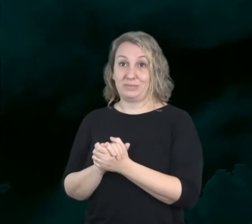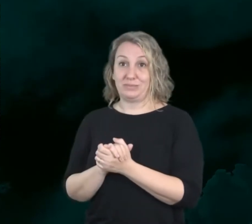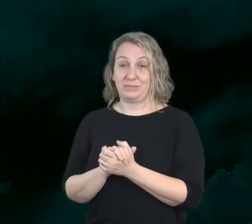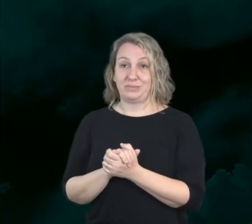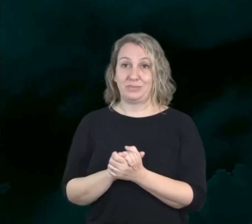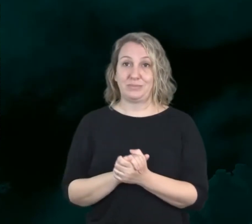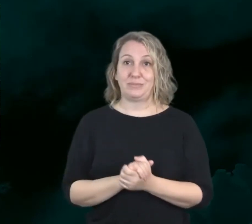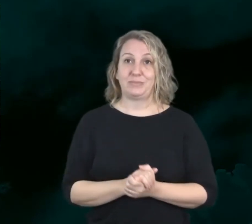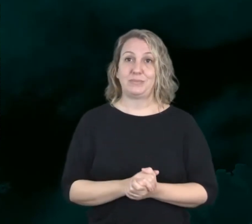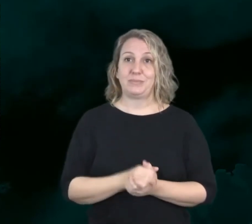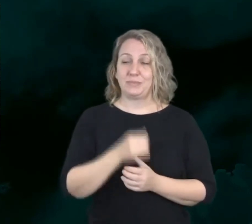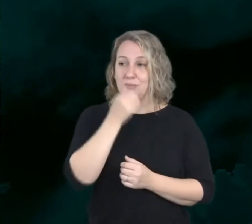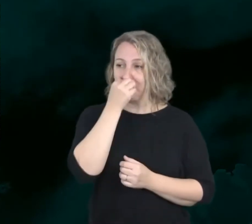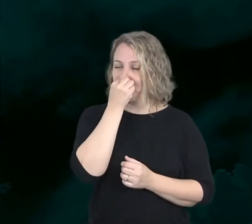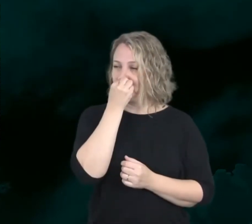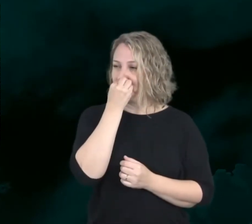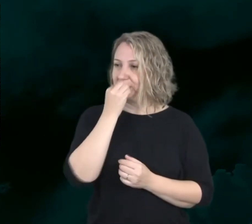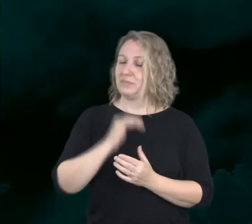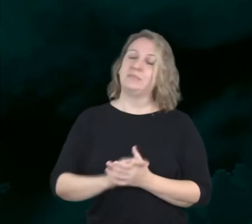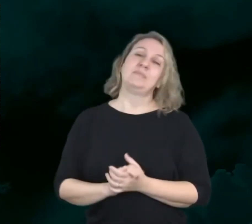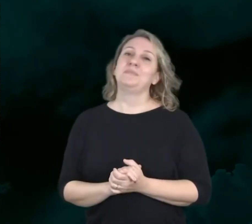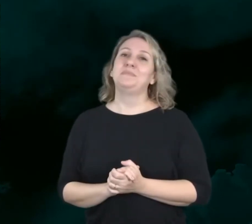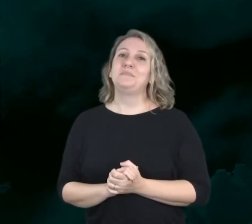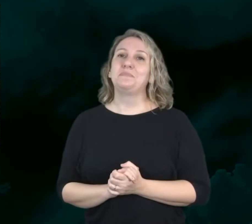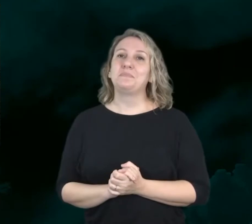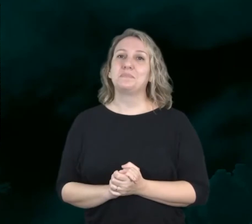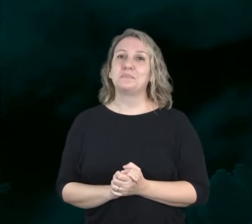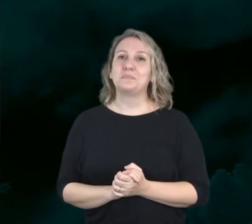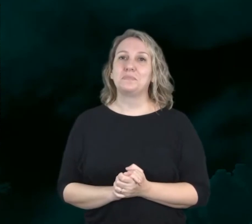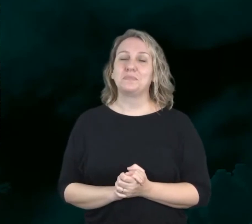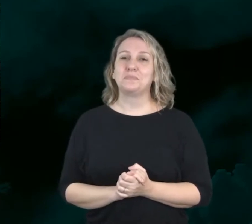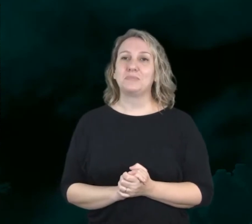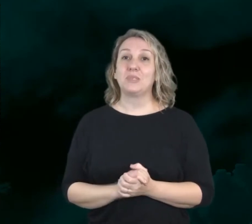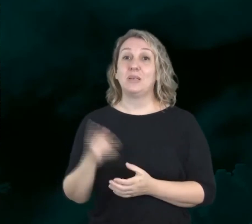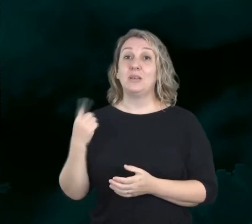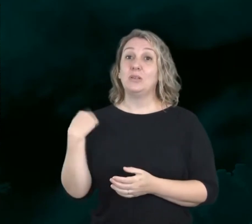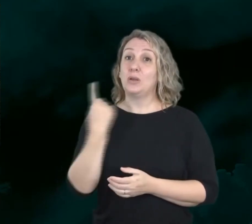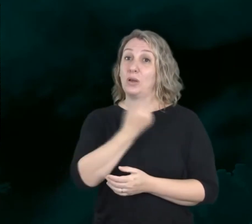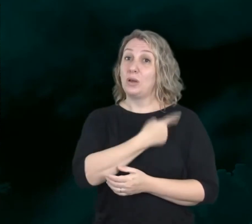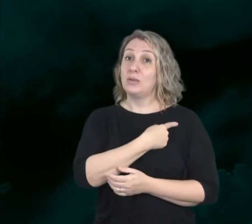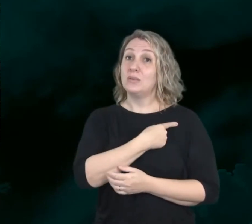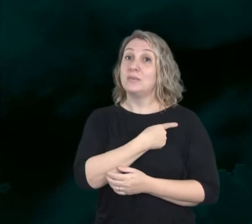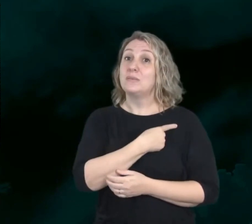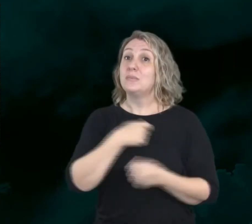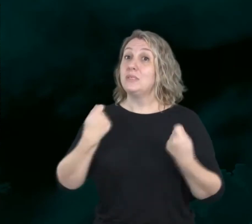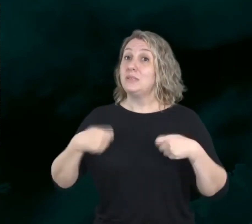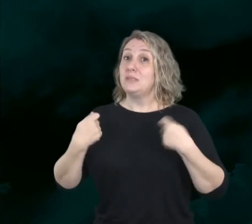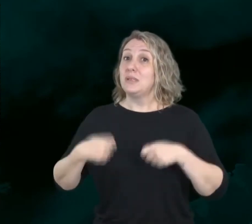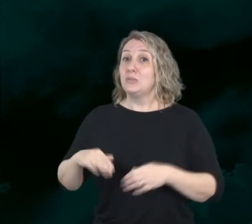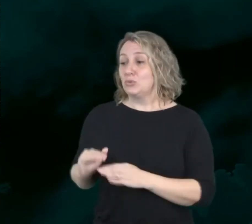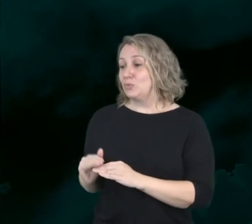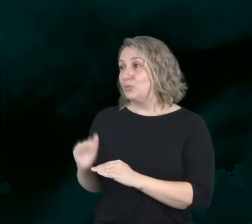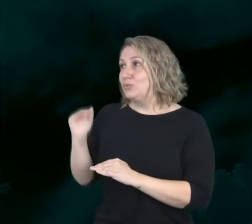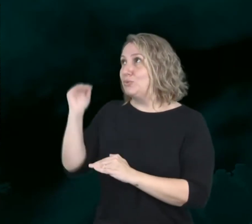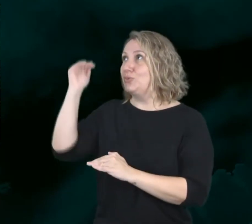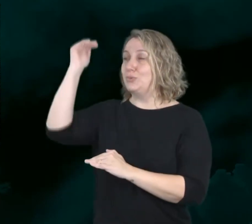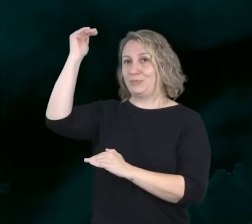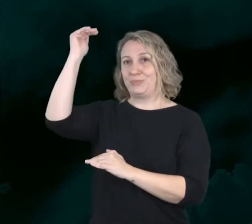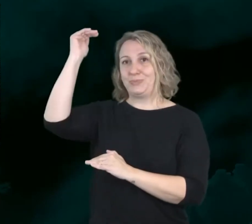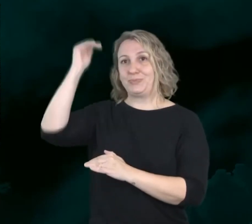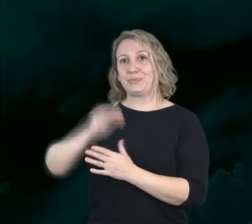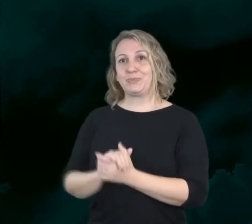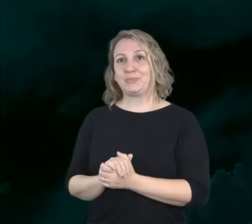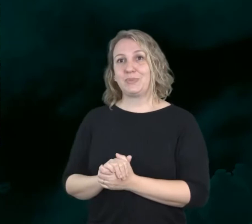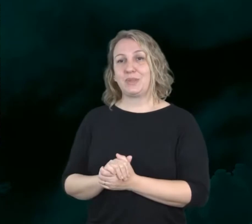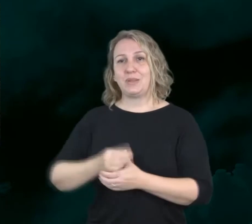pelo negócio do Pai. Então nós vamos crescer, dar mais um passo, que é nos tornarmos